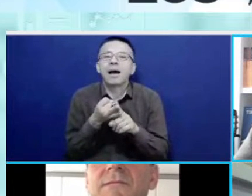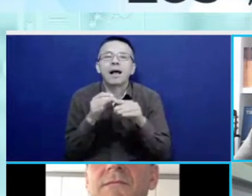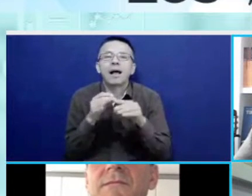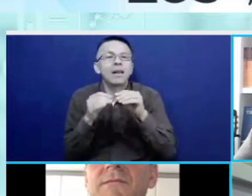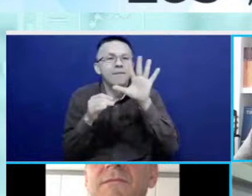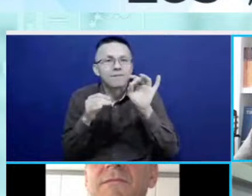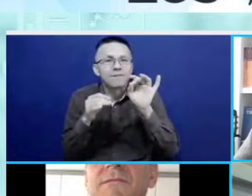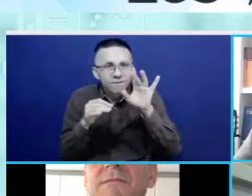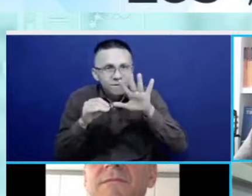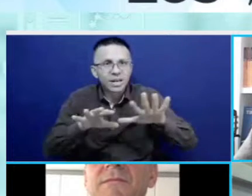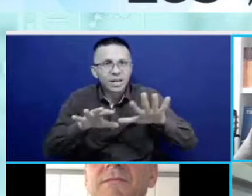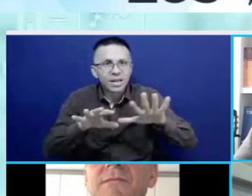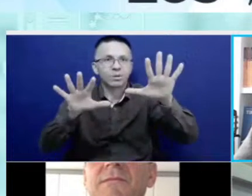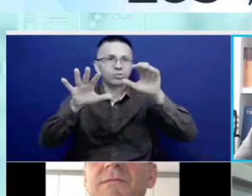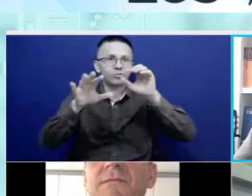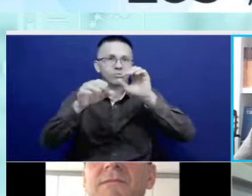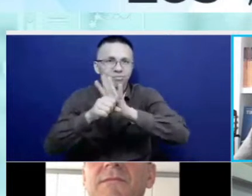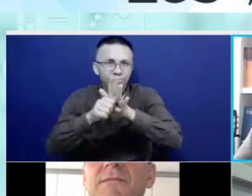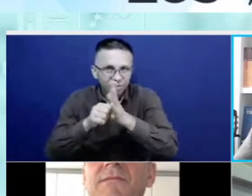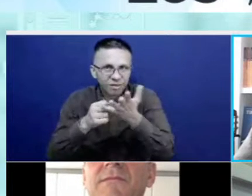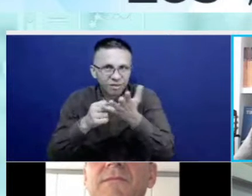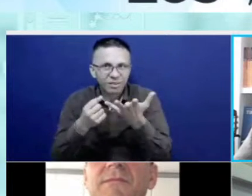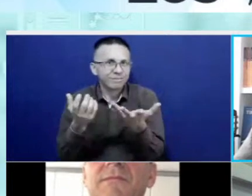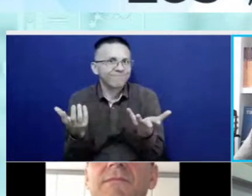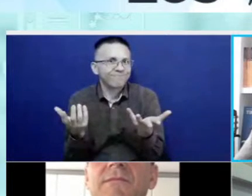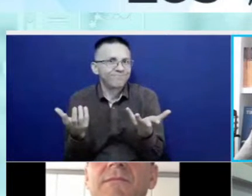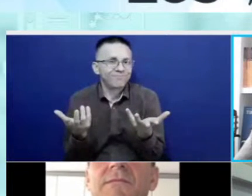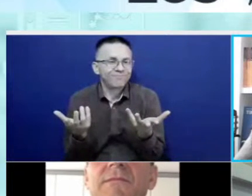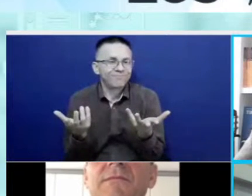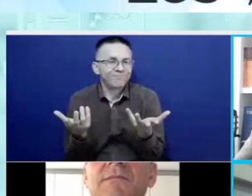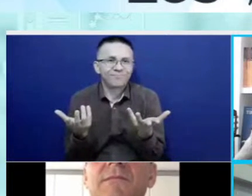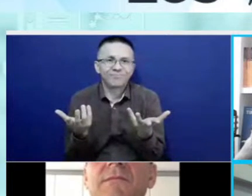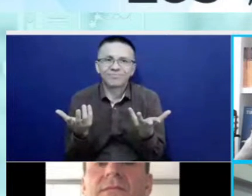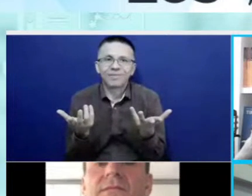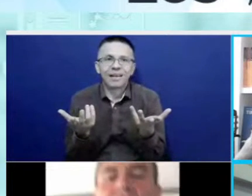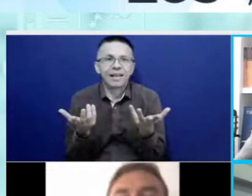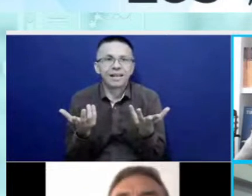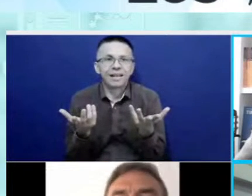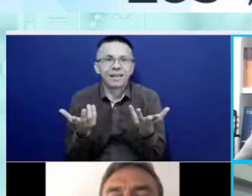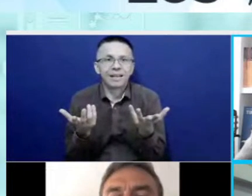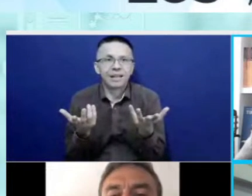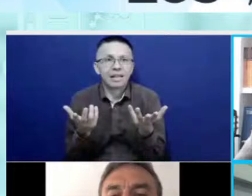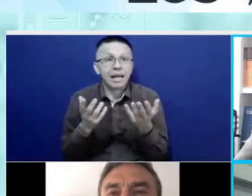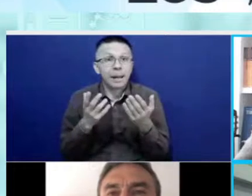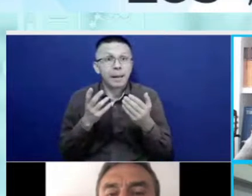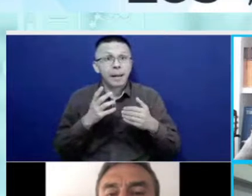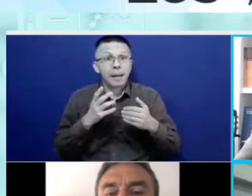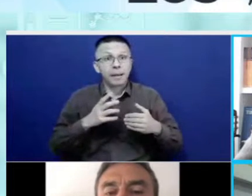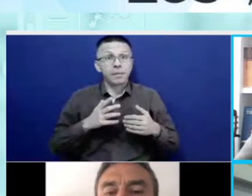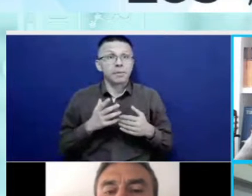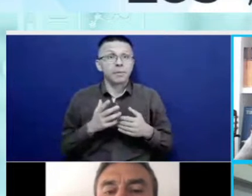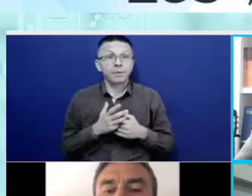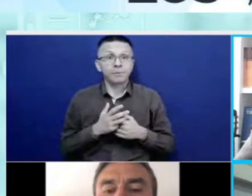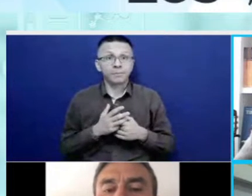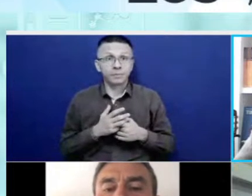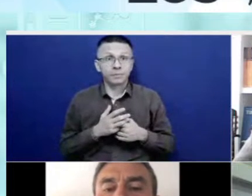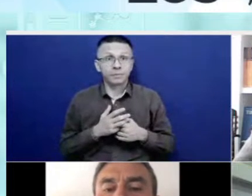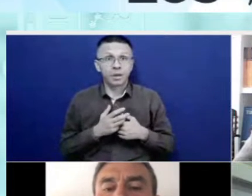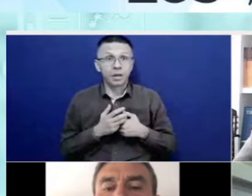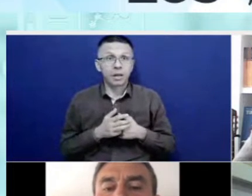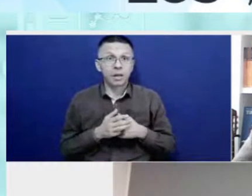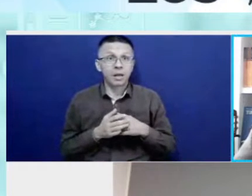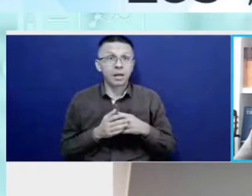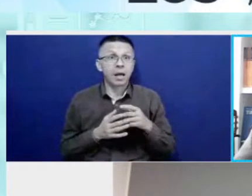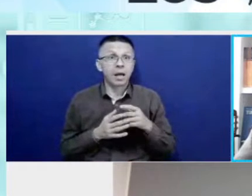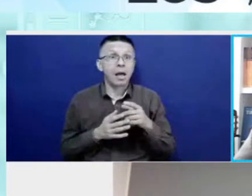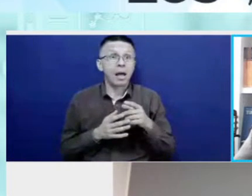una amenaza por lo que se manifestó. Por la falta de continuidad en la presencia de los